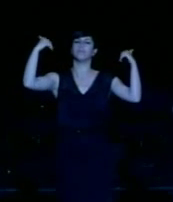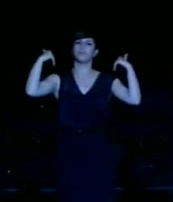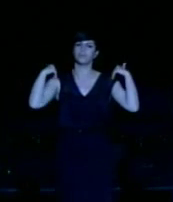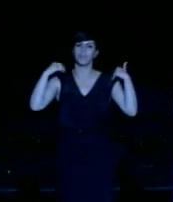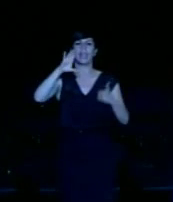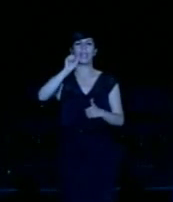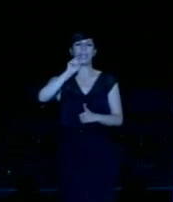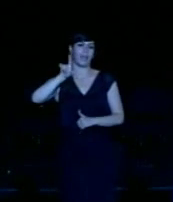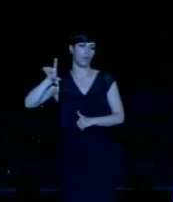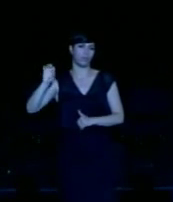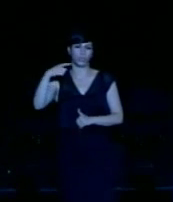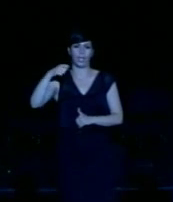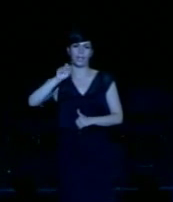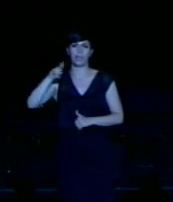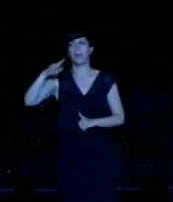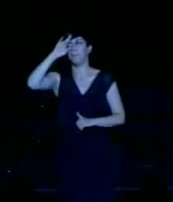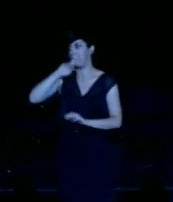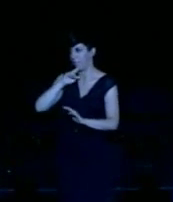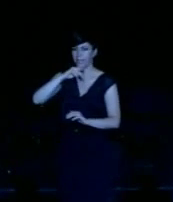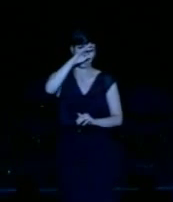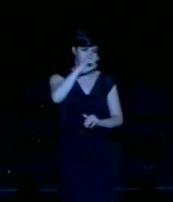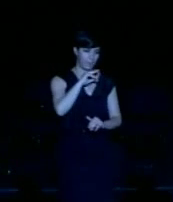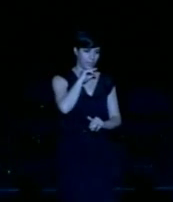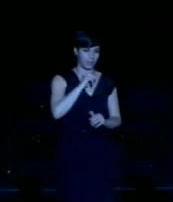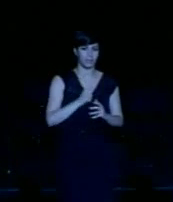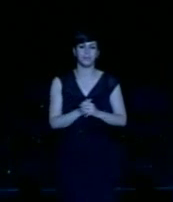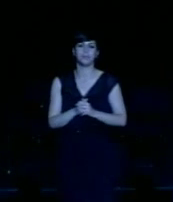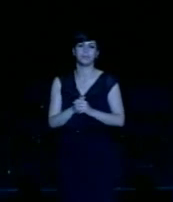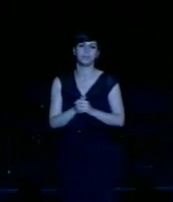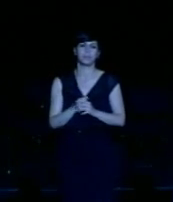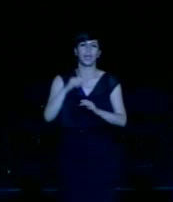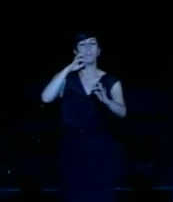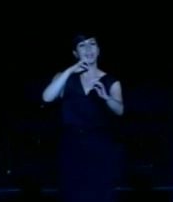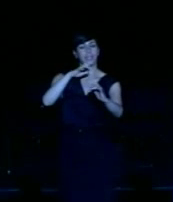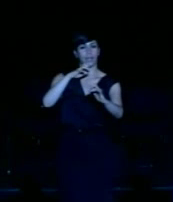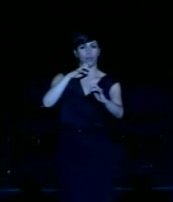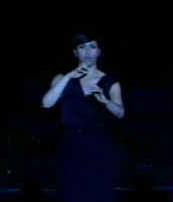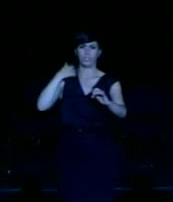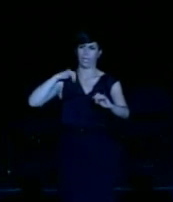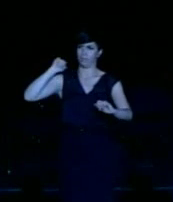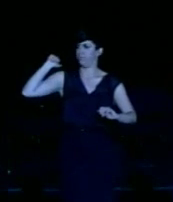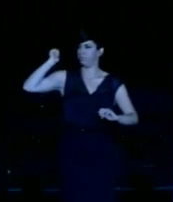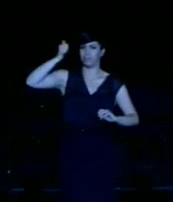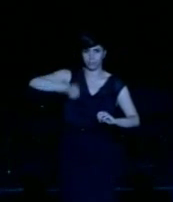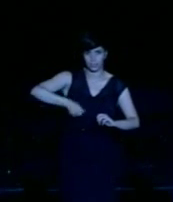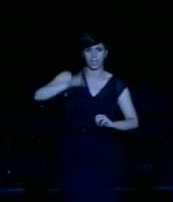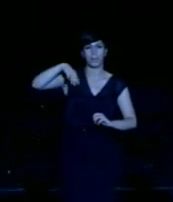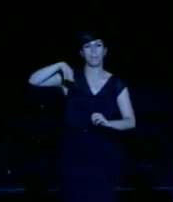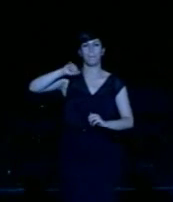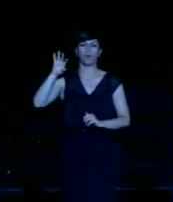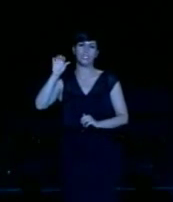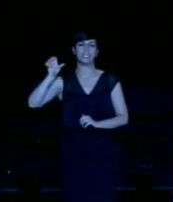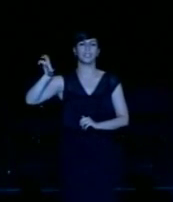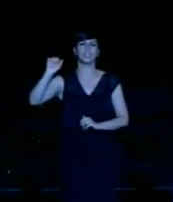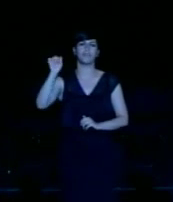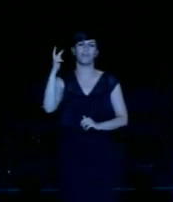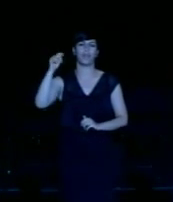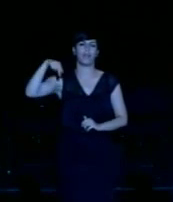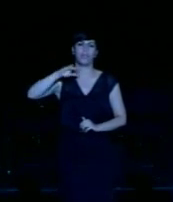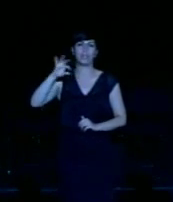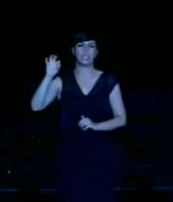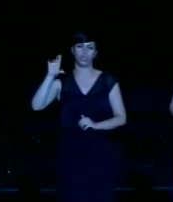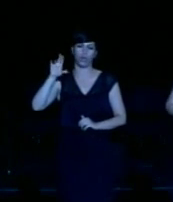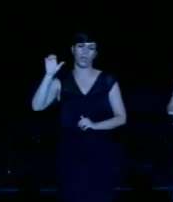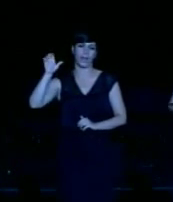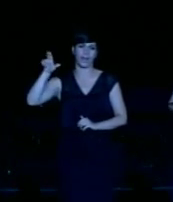encargado, Carlos García. Padre. El pitero, desde hace generaciones también, Moisés Francisco Herrán.